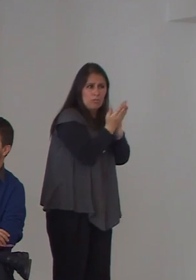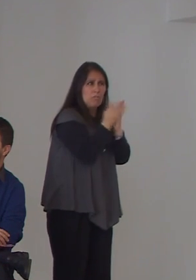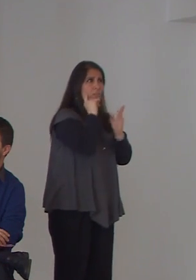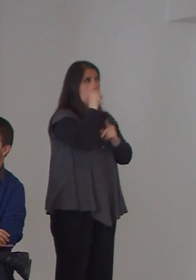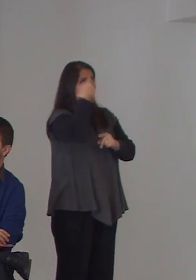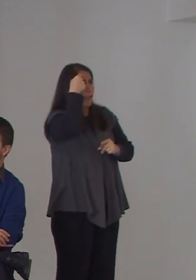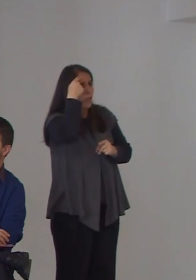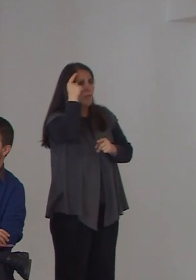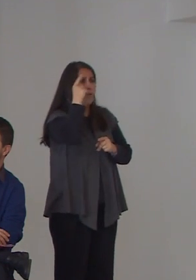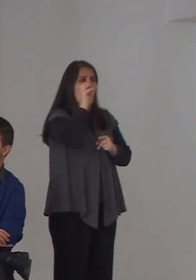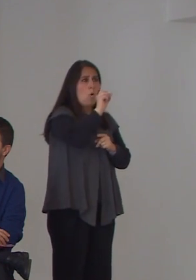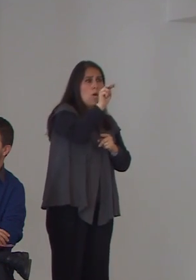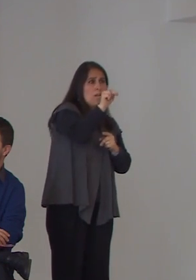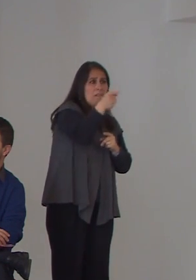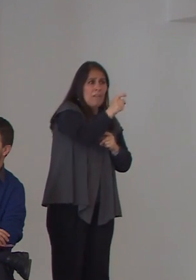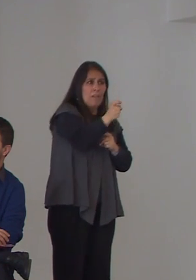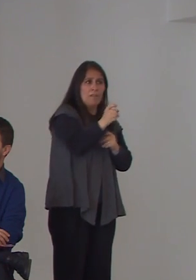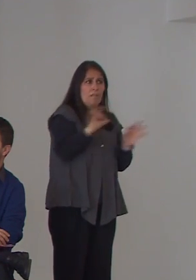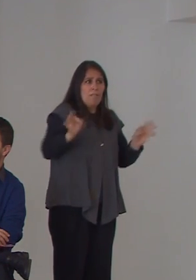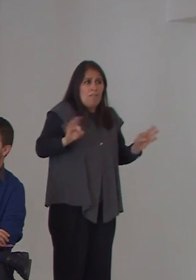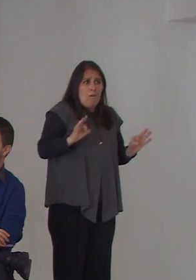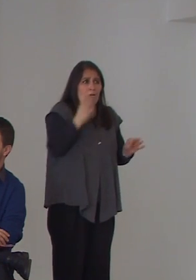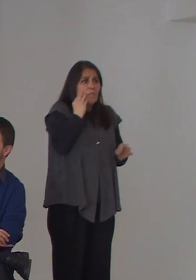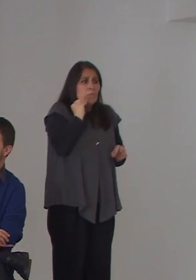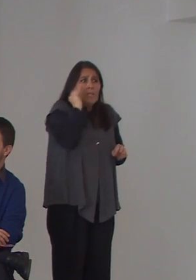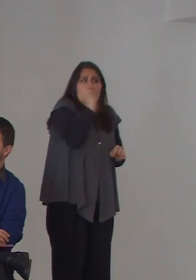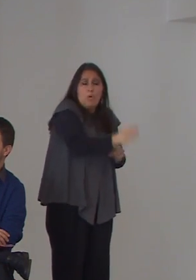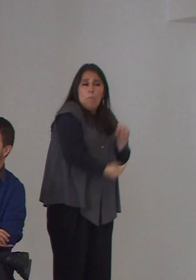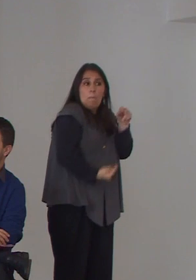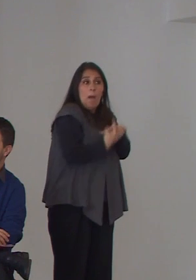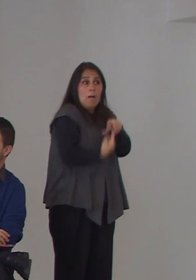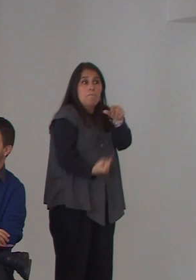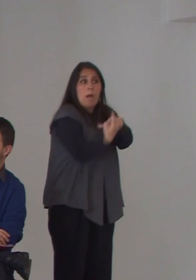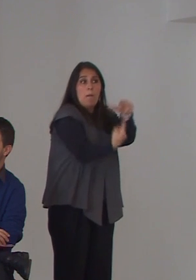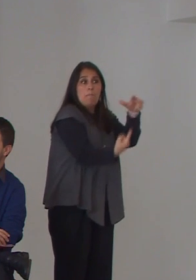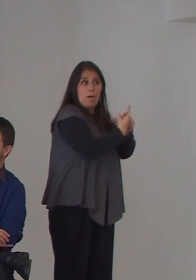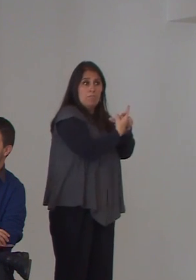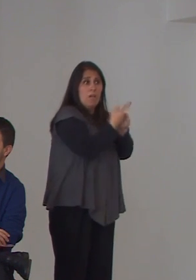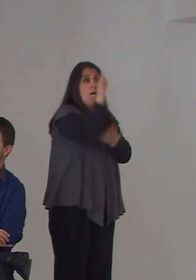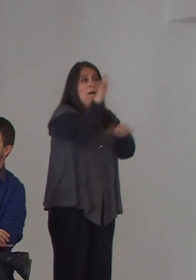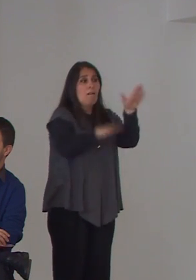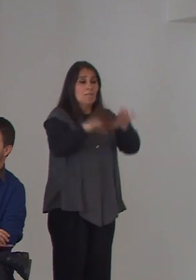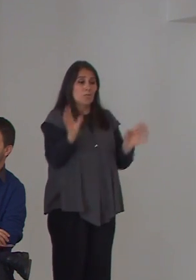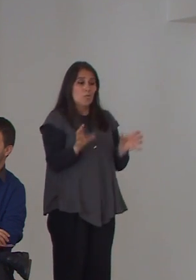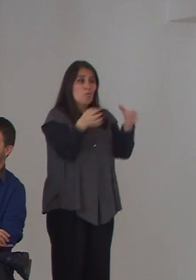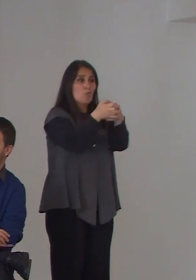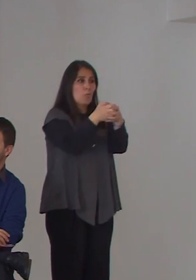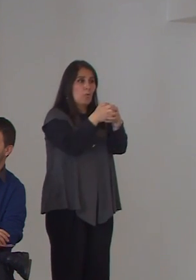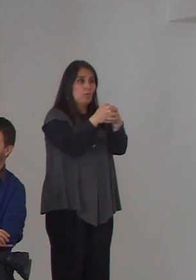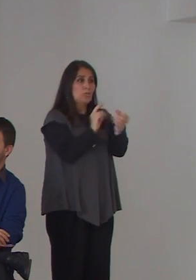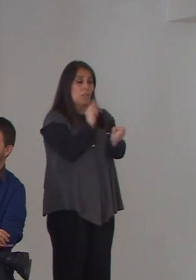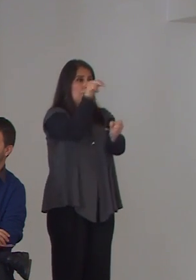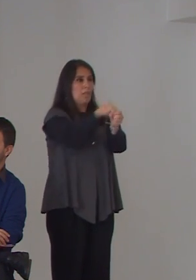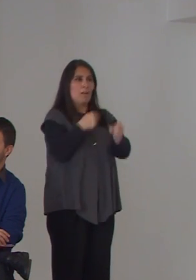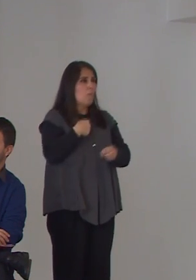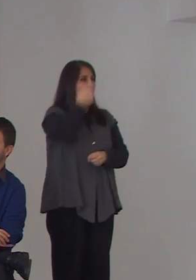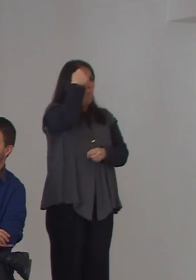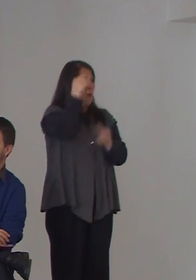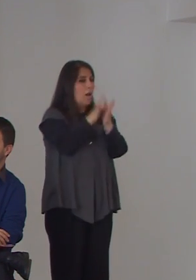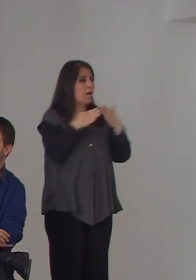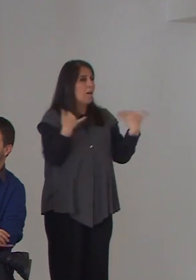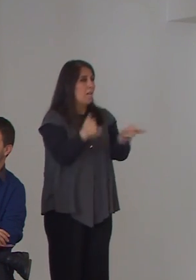gubernamental, ni de ONGs, ni las mismas organizaciones indígenas siquiera a veces tienen presente la realidad de sus